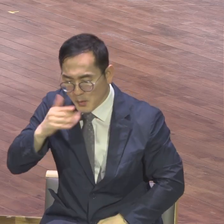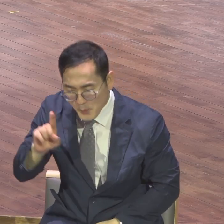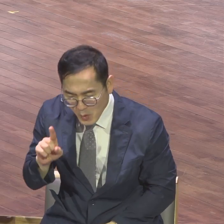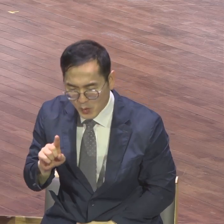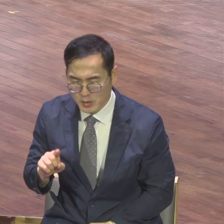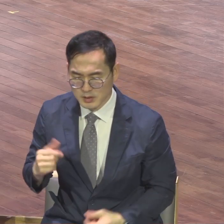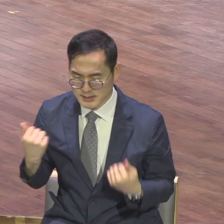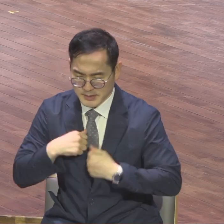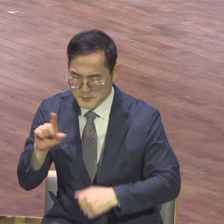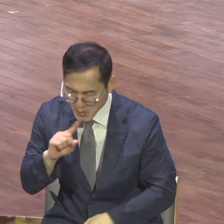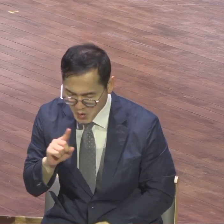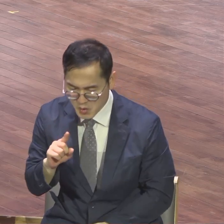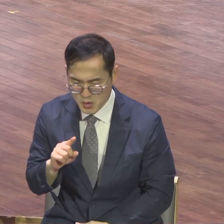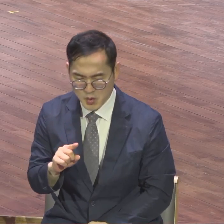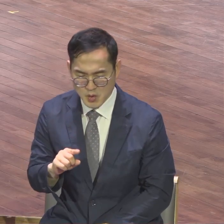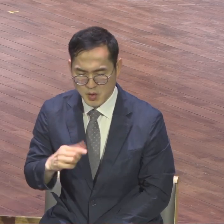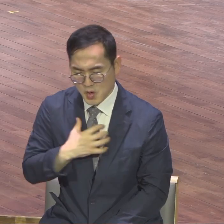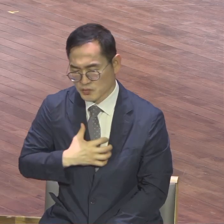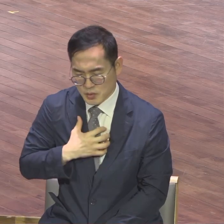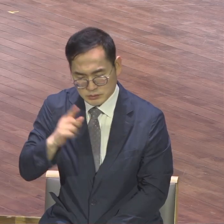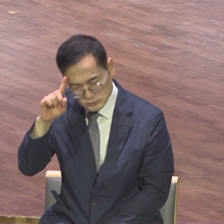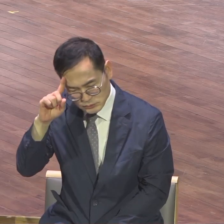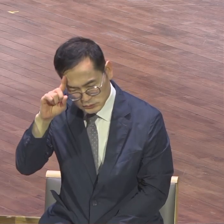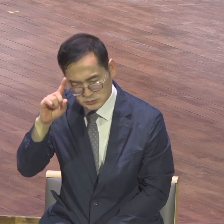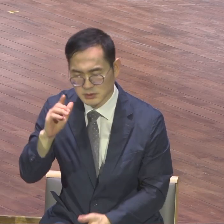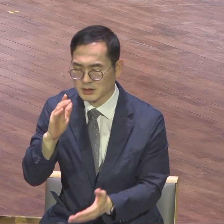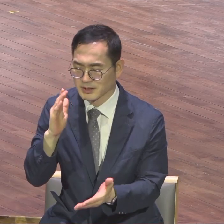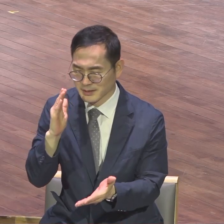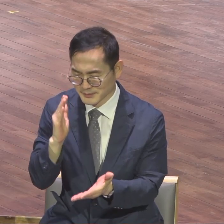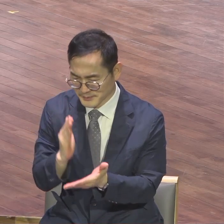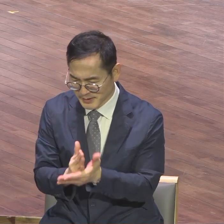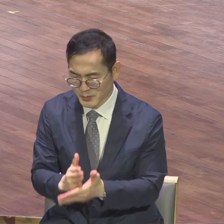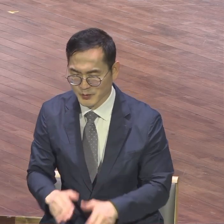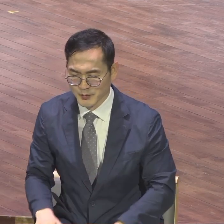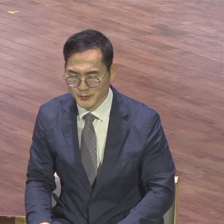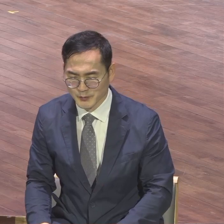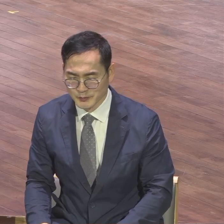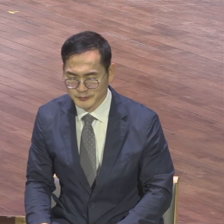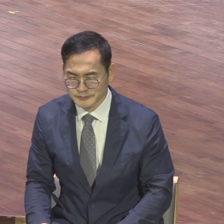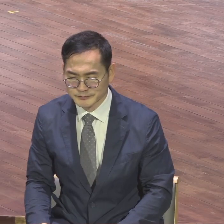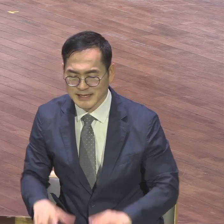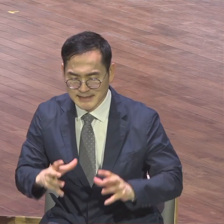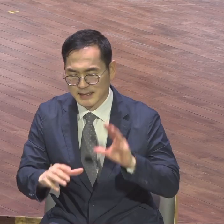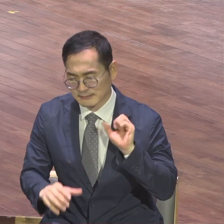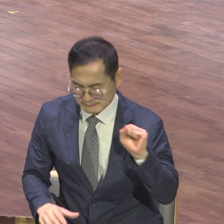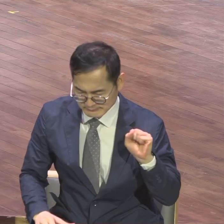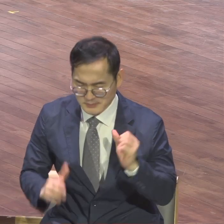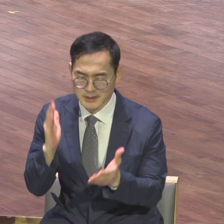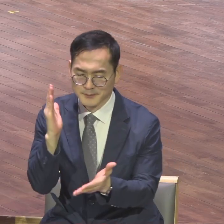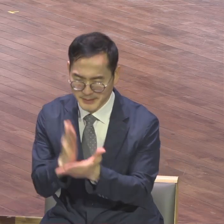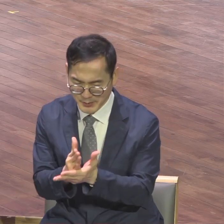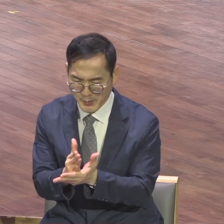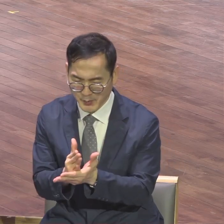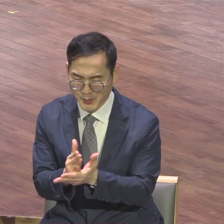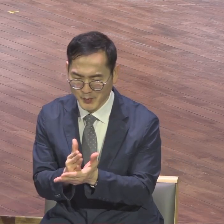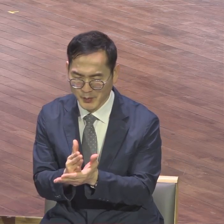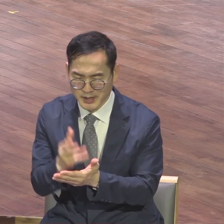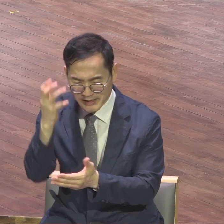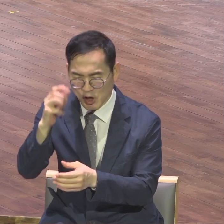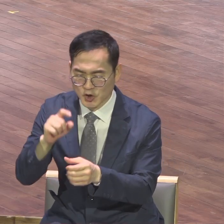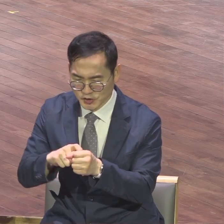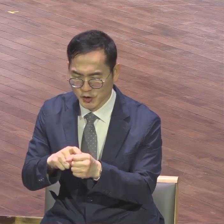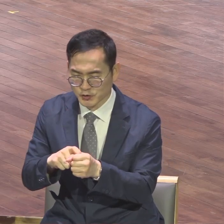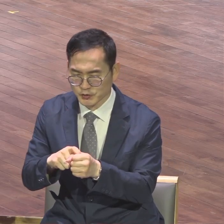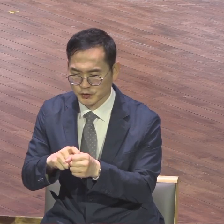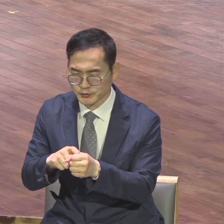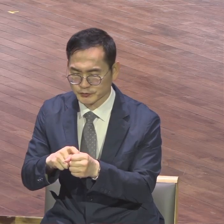세상 사람들처럼 물질에 미해서 물질의 종에 대해서 쾌락의 종에 대해서 세상에 사는 것이 아니고 우리는 영적인